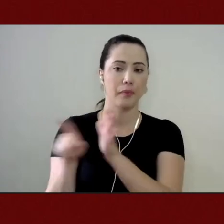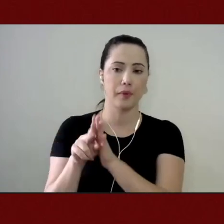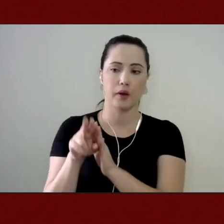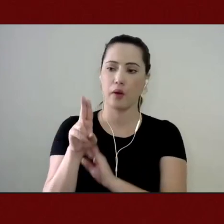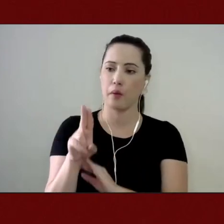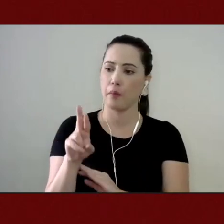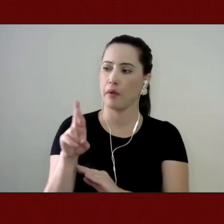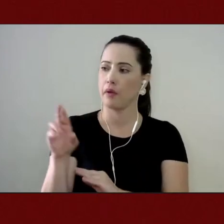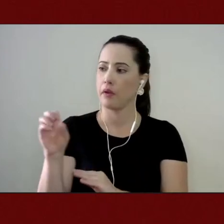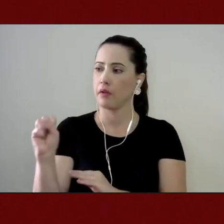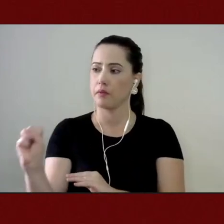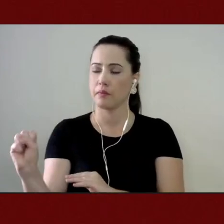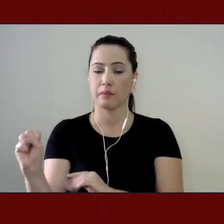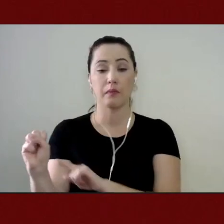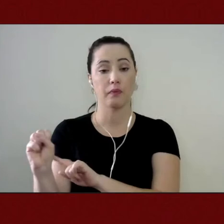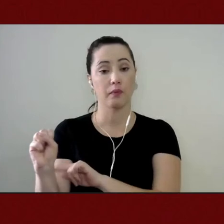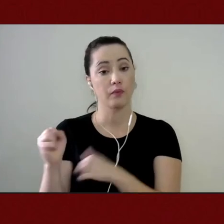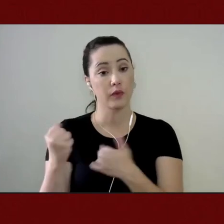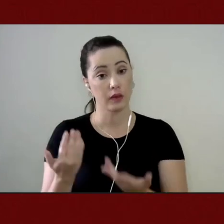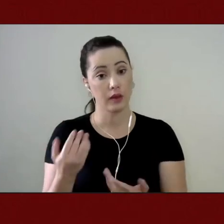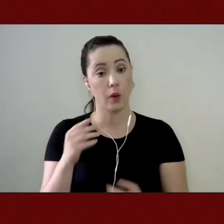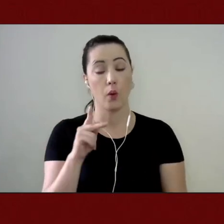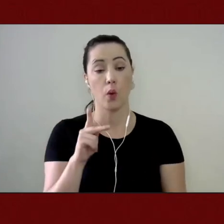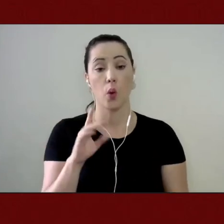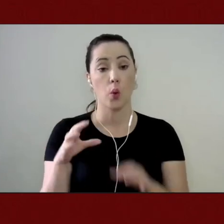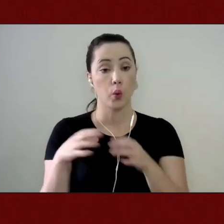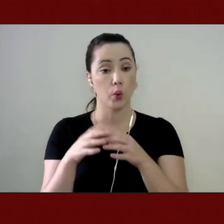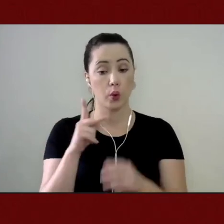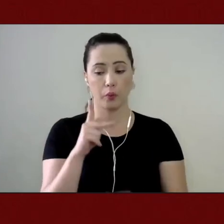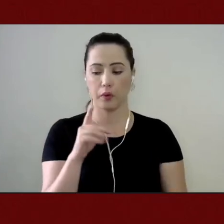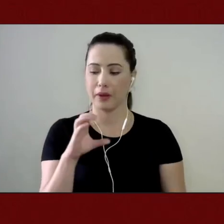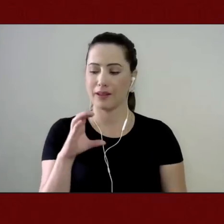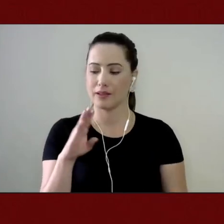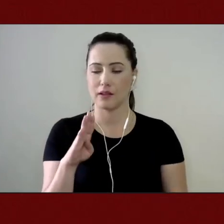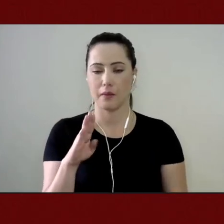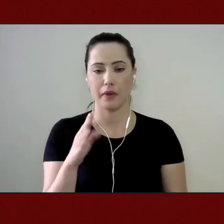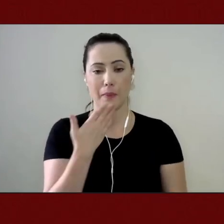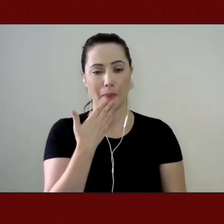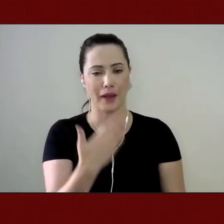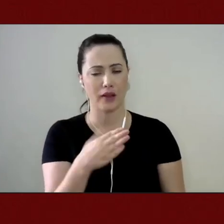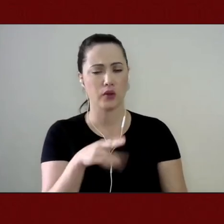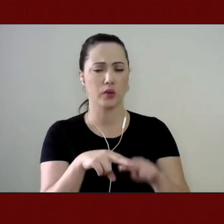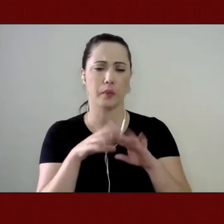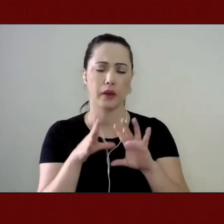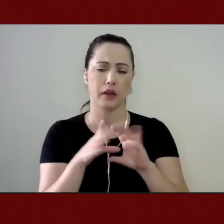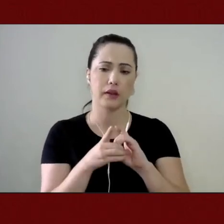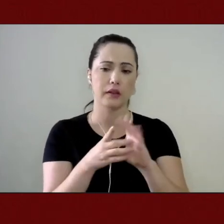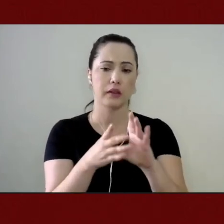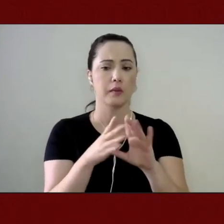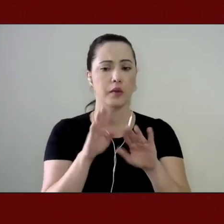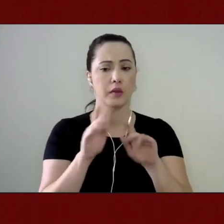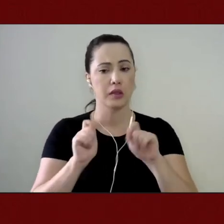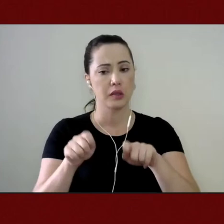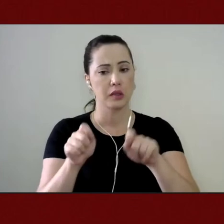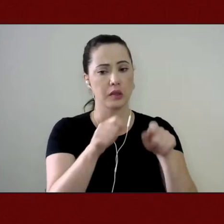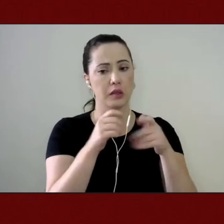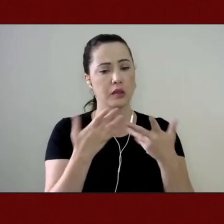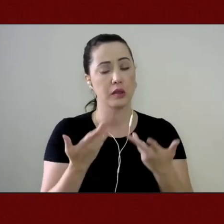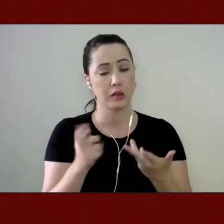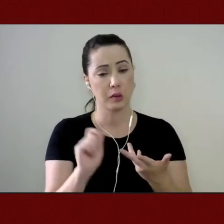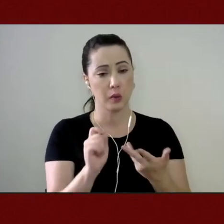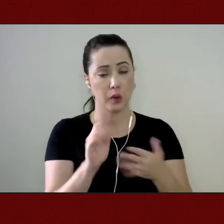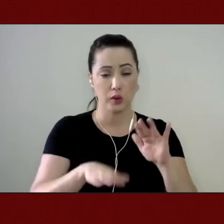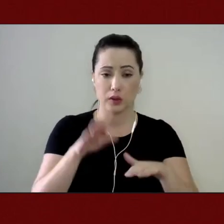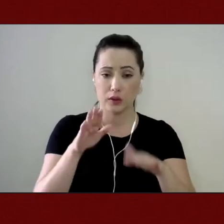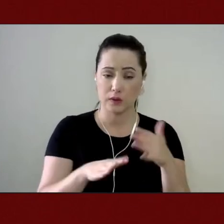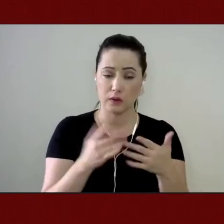Começam a surgir apelos do PCB em defesa da democracia, de formas que, certamente, em parte, são instrumentais, mas